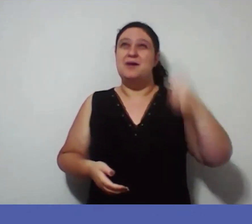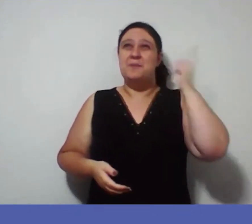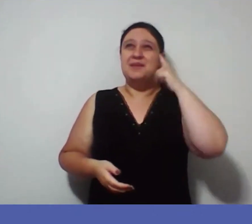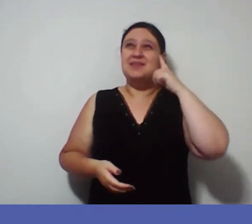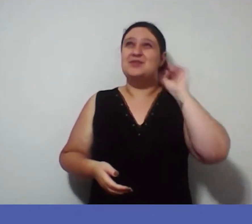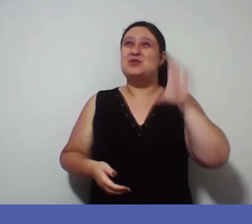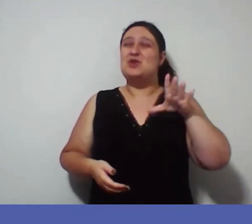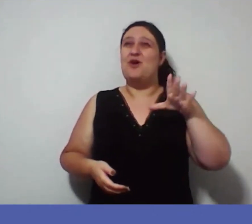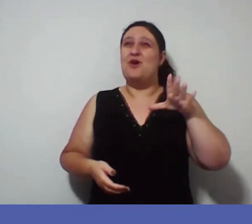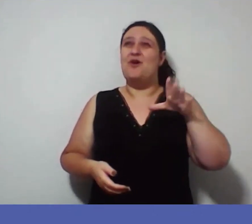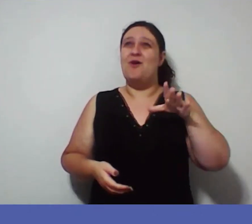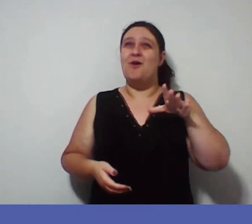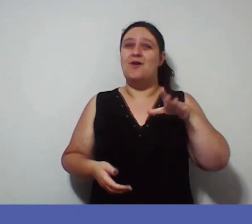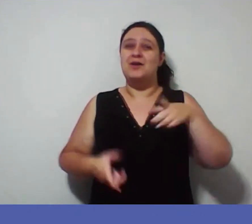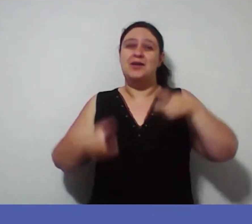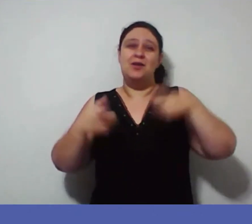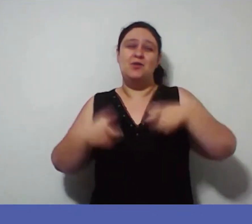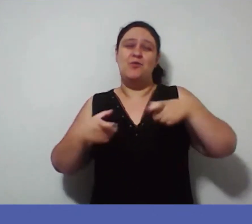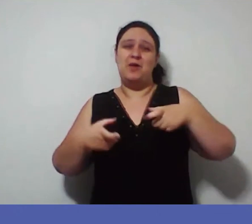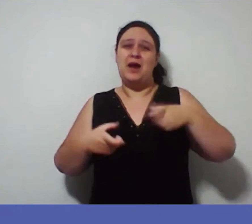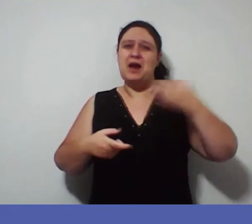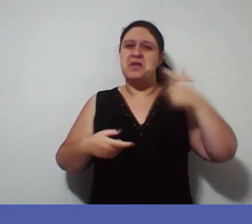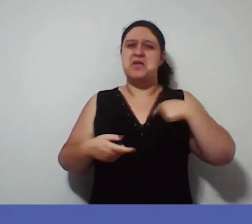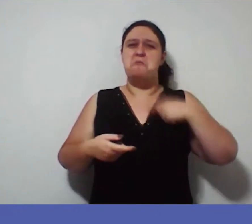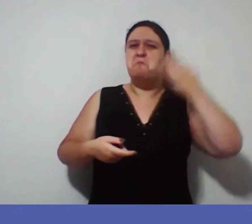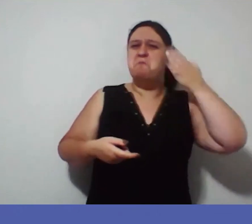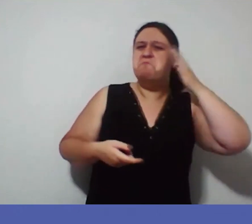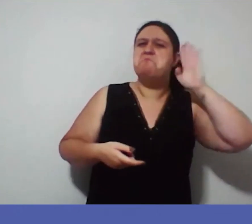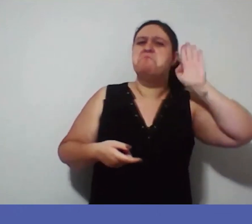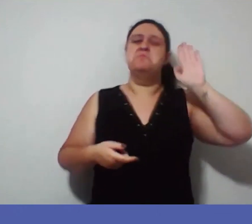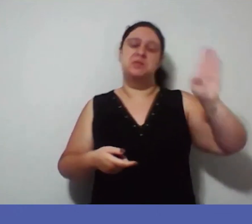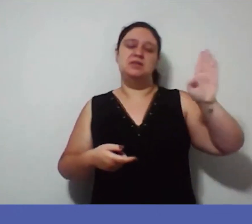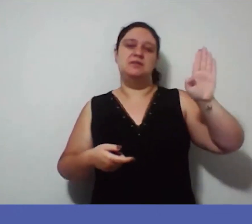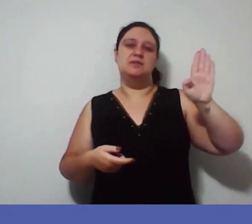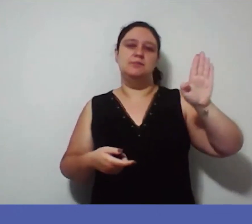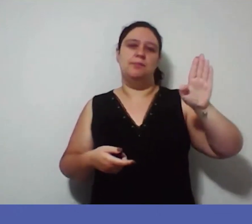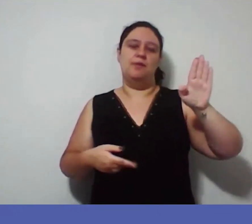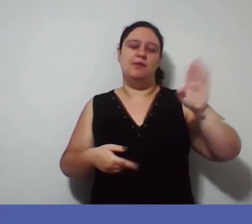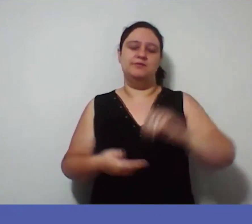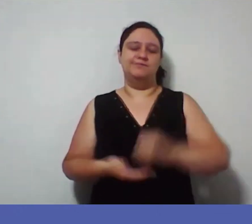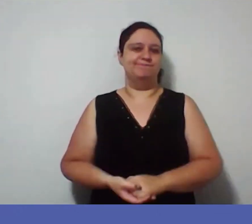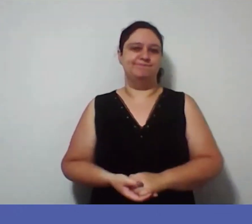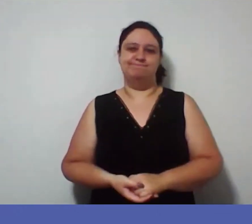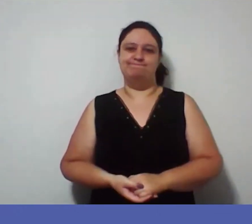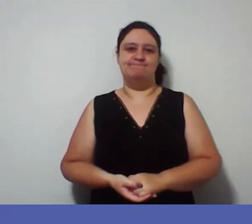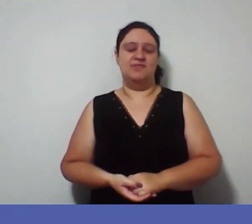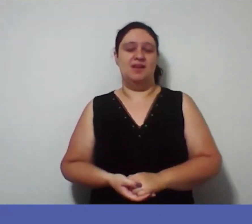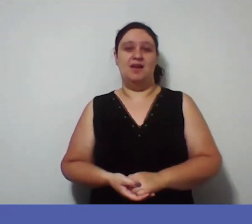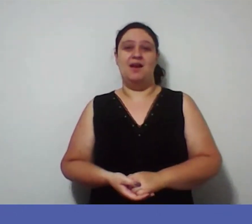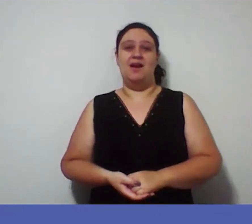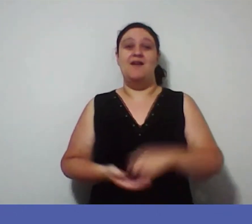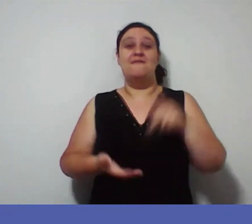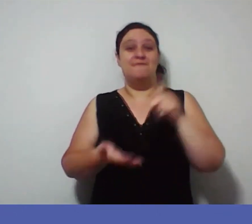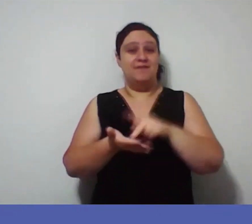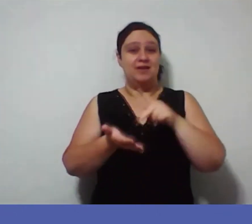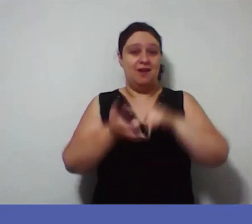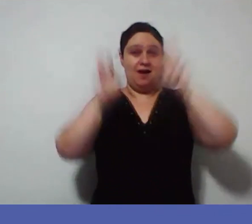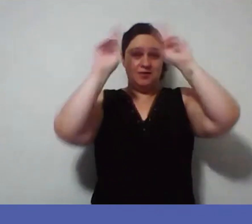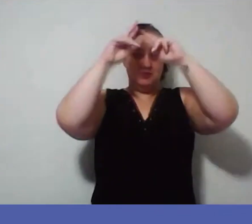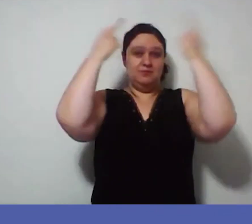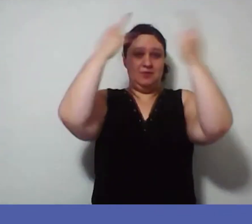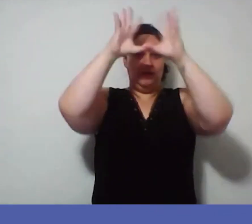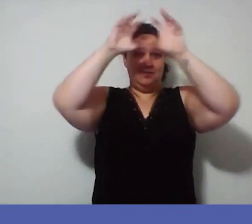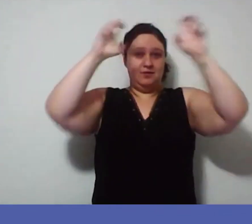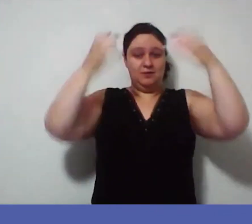lugar de prestígio, pode nos tirar da realidade do reino dos céus.